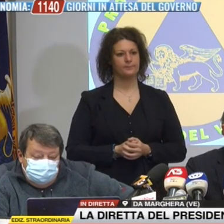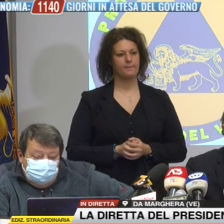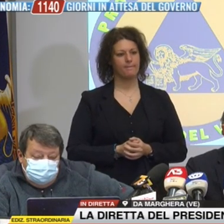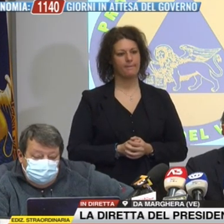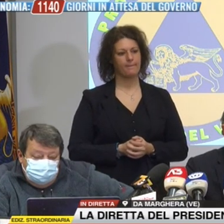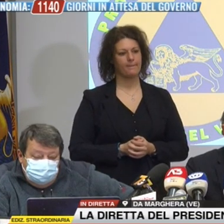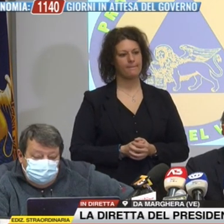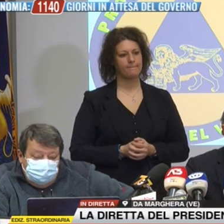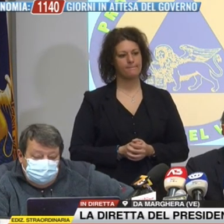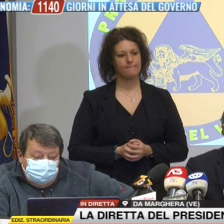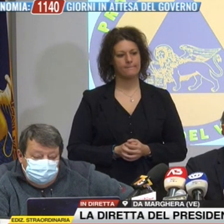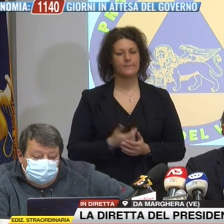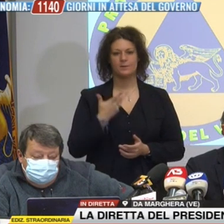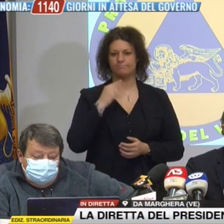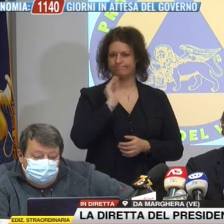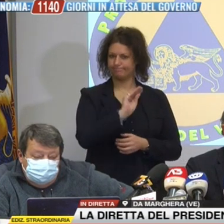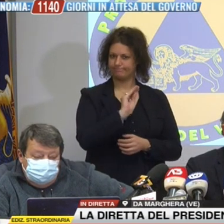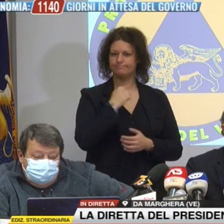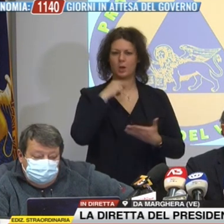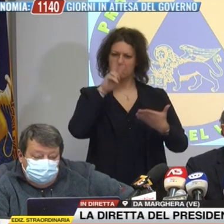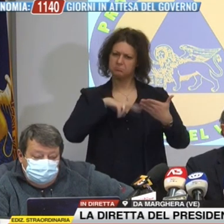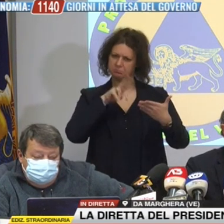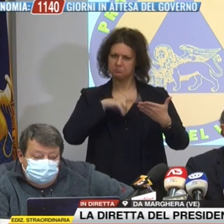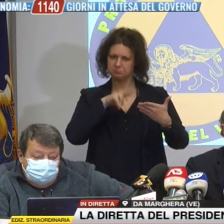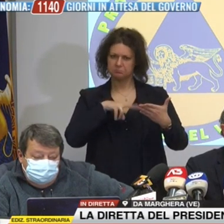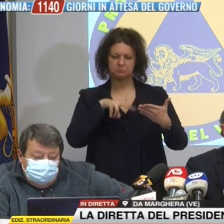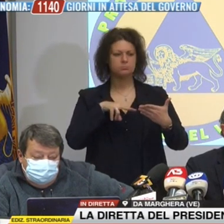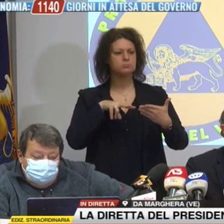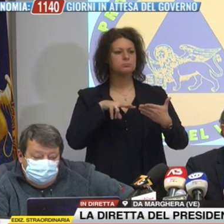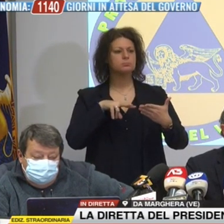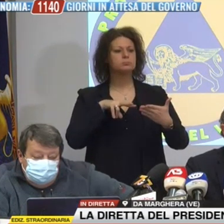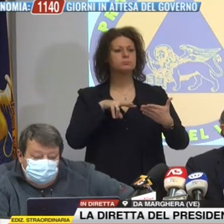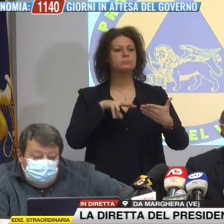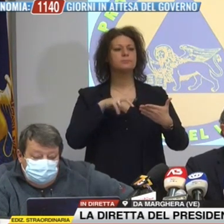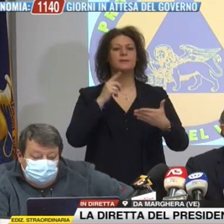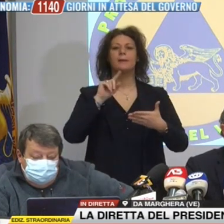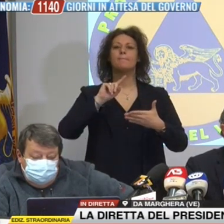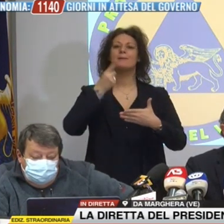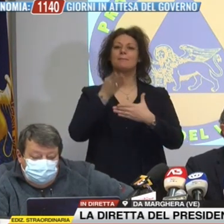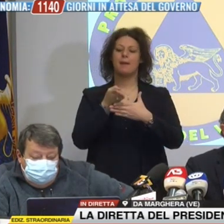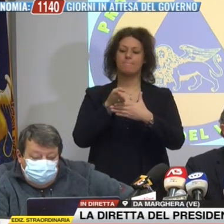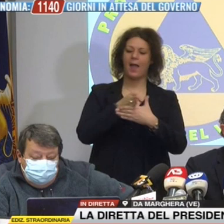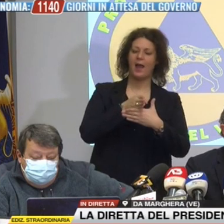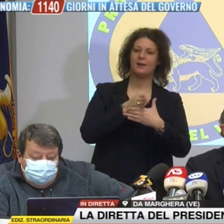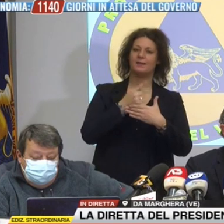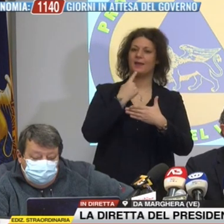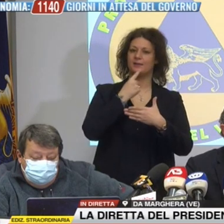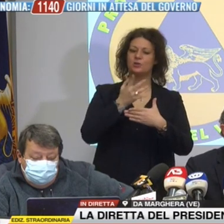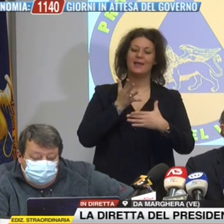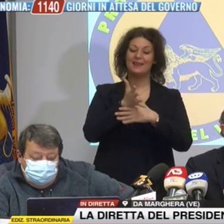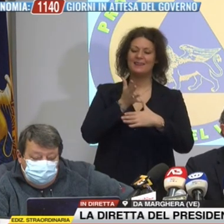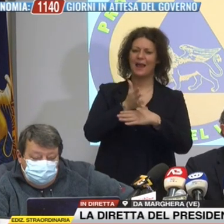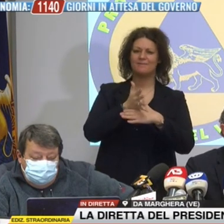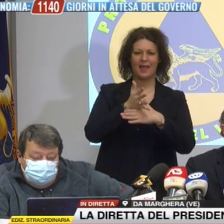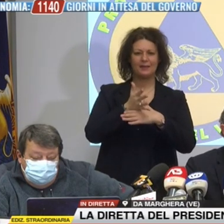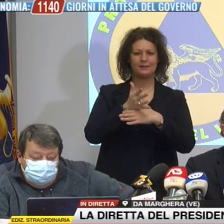le chiedevo questo, siccome dando un'occhiata a questo dossier, nella prima parte gli interventi sono descritti con grande